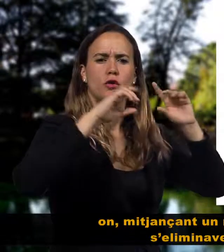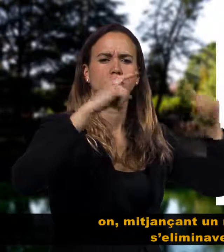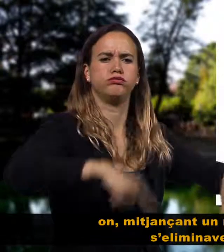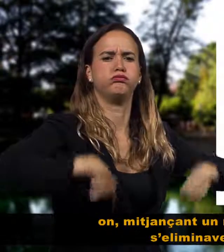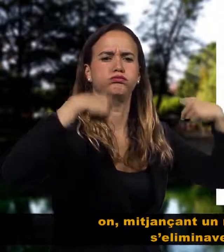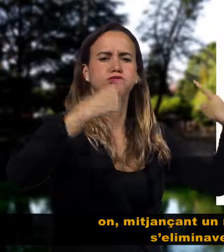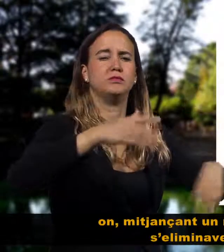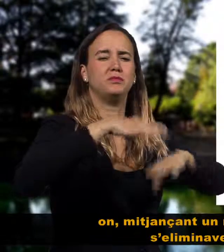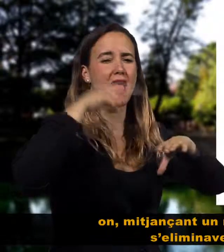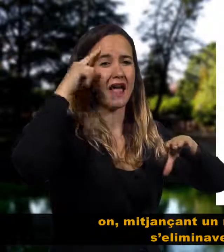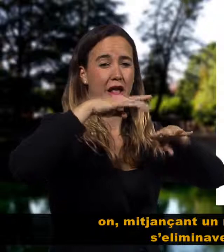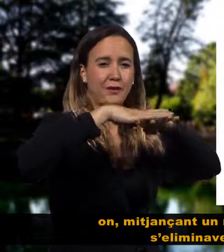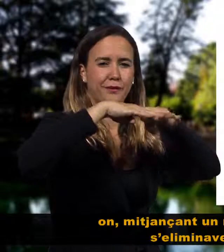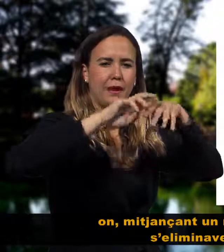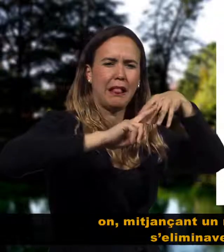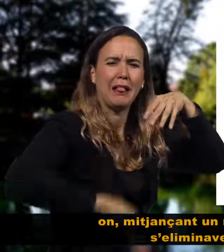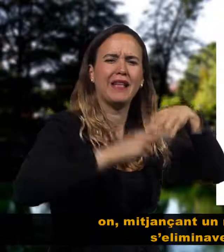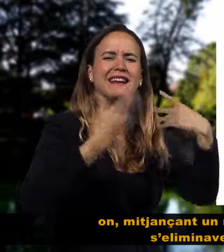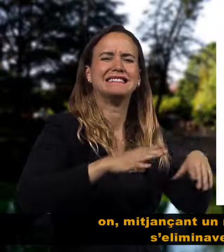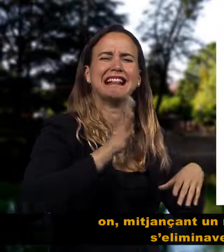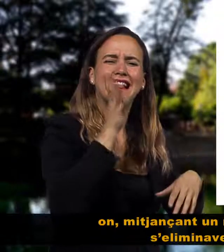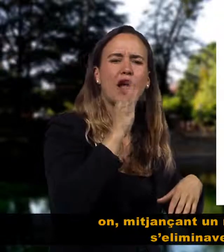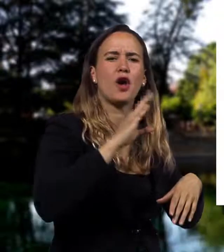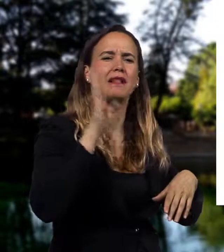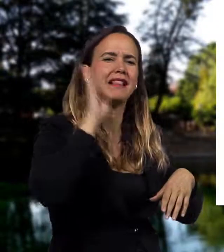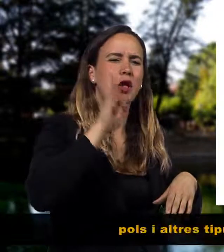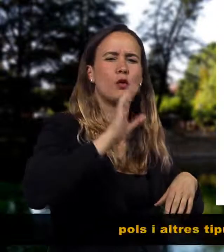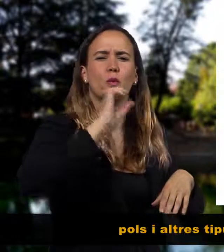s'eliminaven brosses, pols i altres tipus d'impureses.